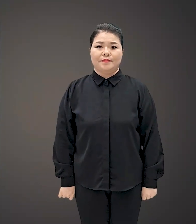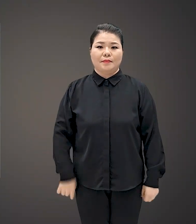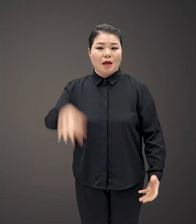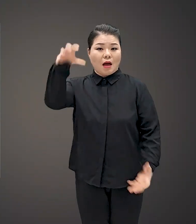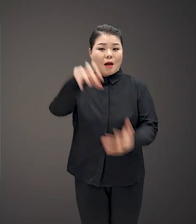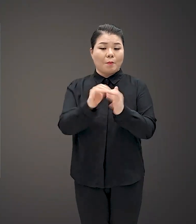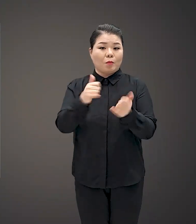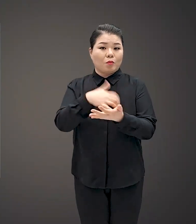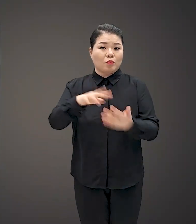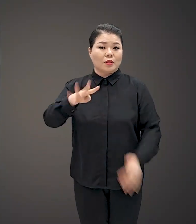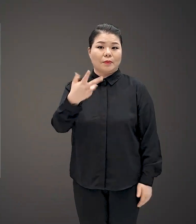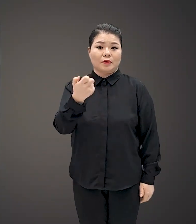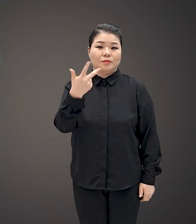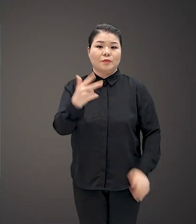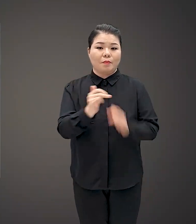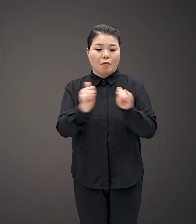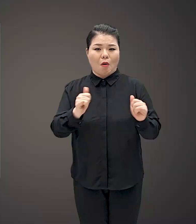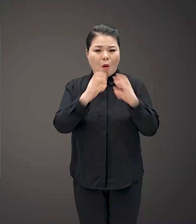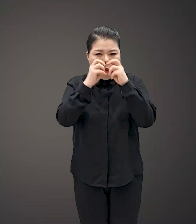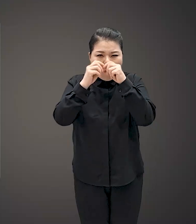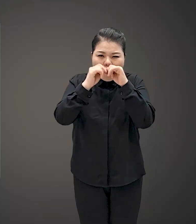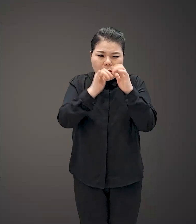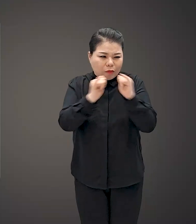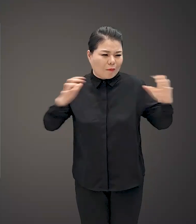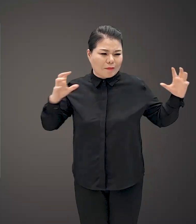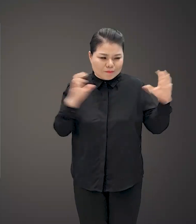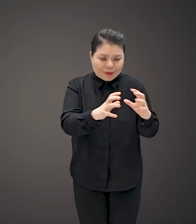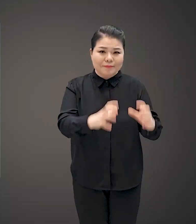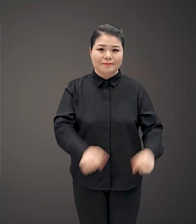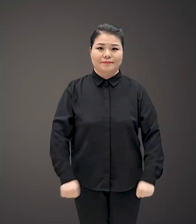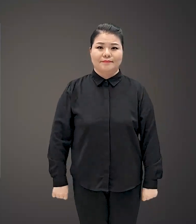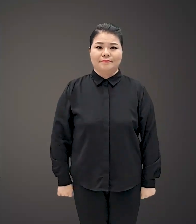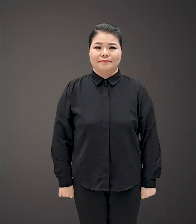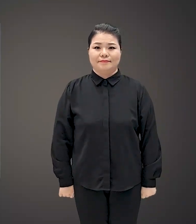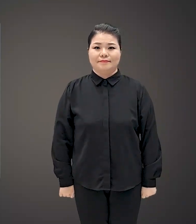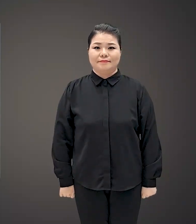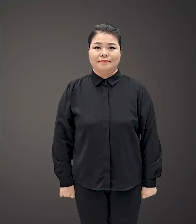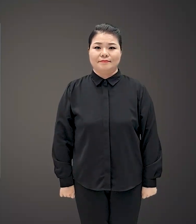총 인원 477명, 온갖 오소리 잡놈이 다 모였다.